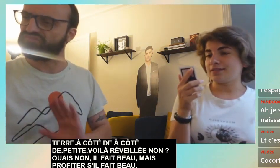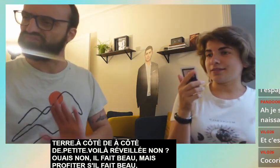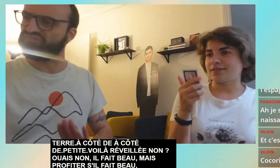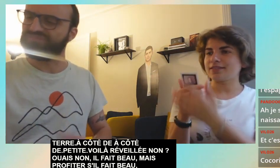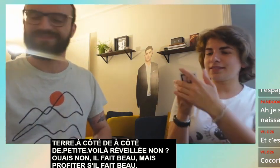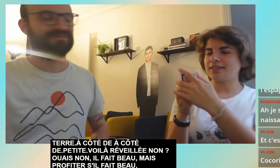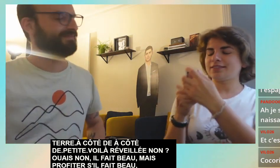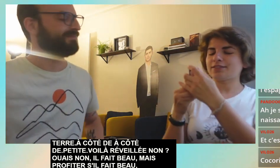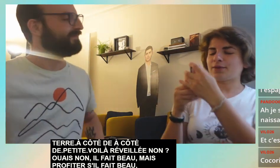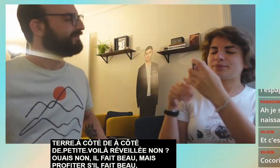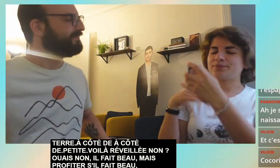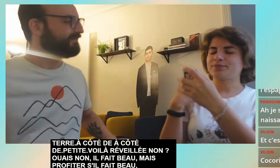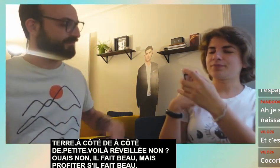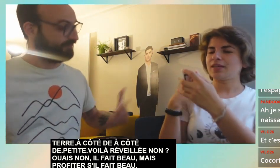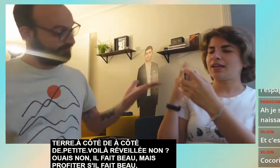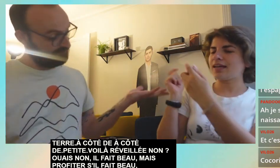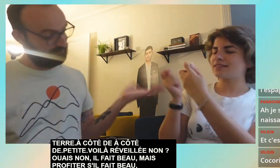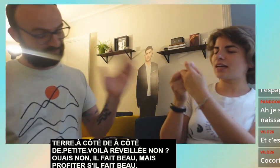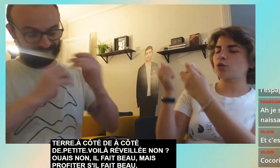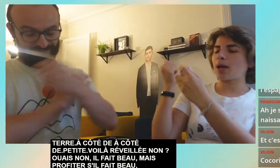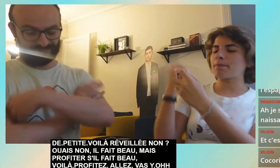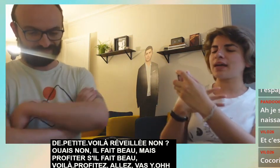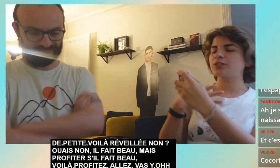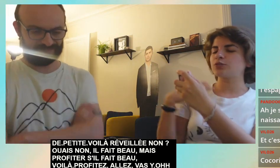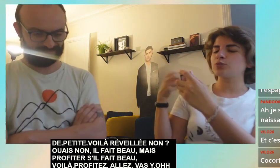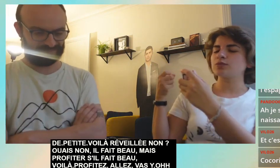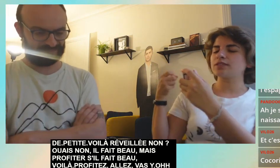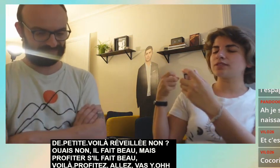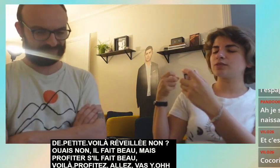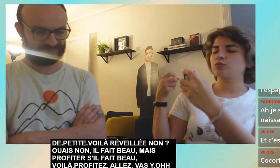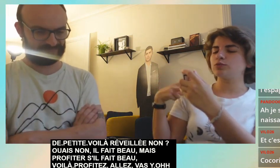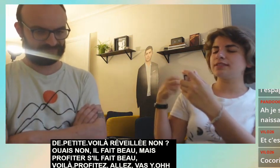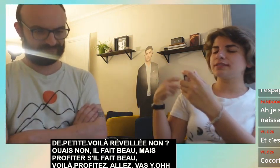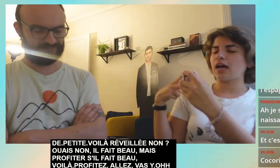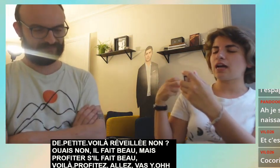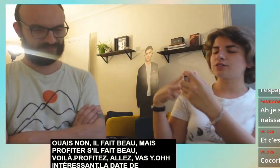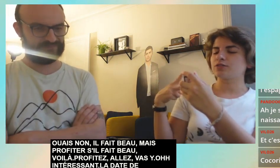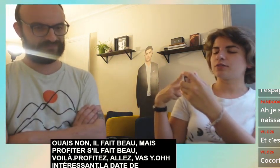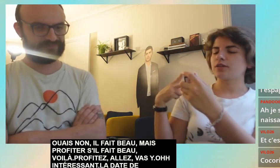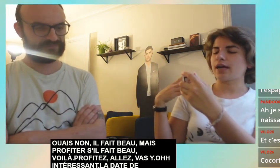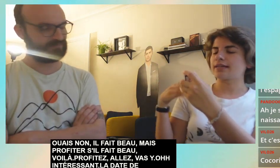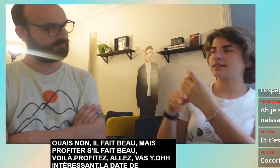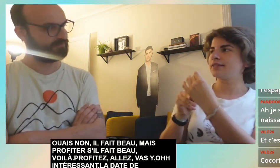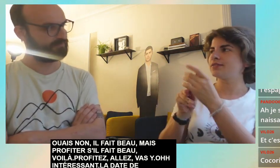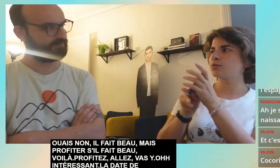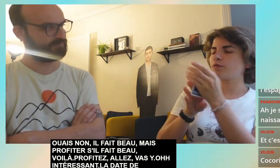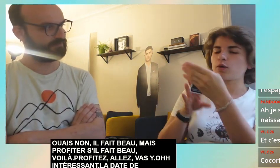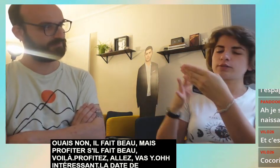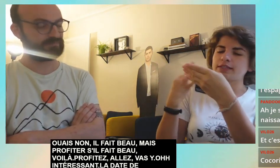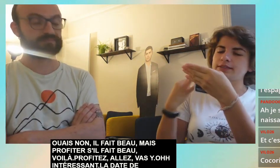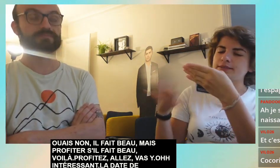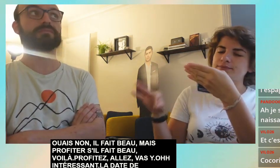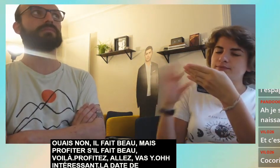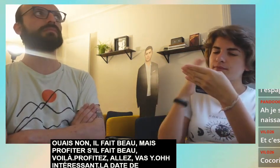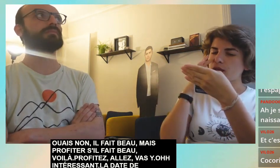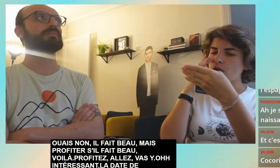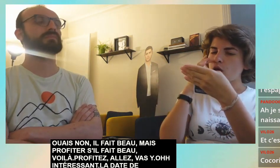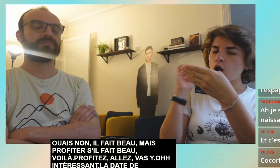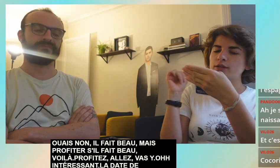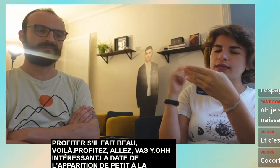Ah, intéressant. La date de l'apparition de Petite Anne à la télévision française. Antenne